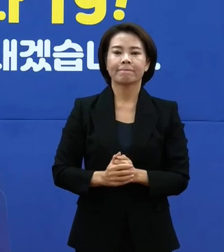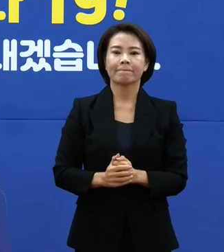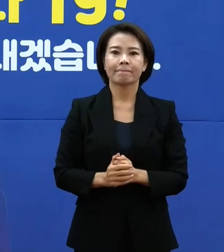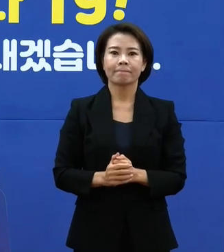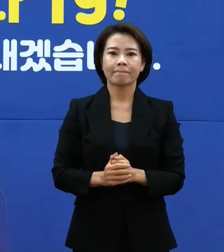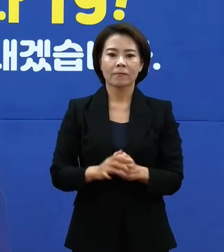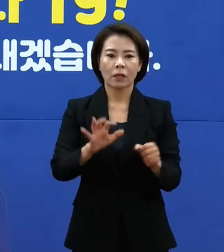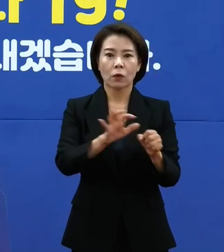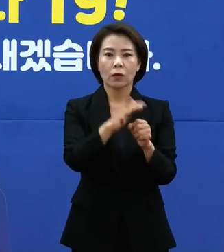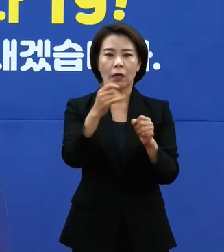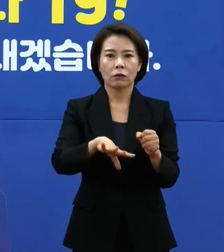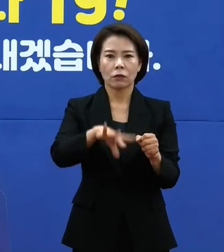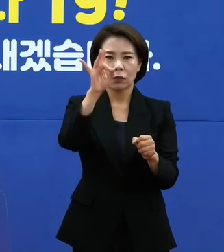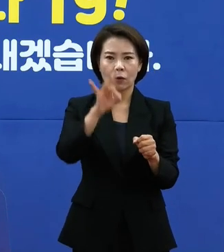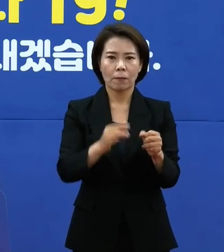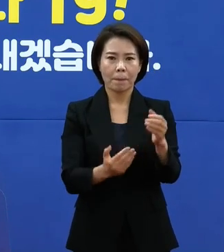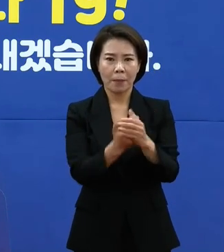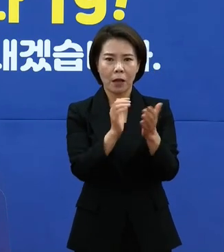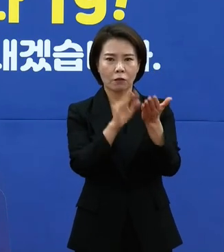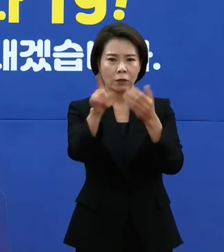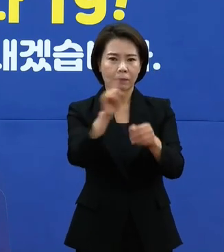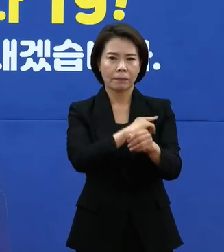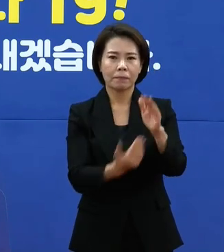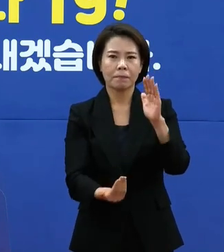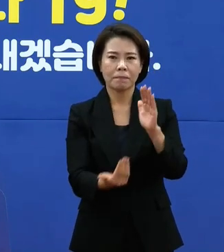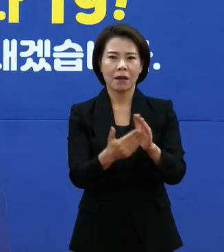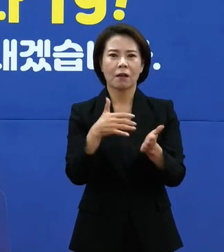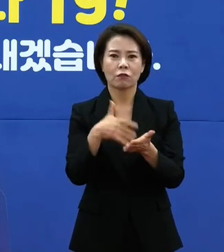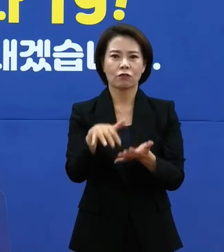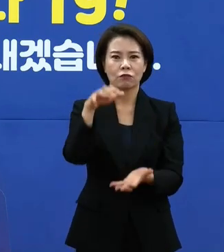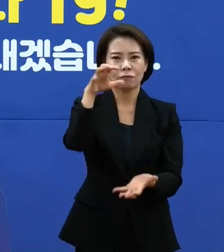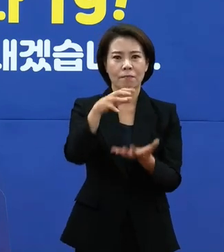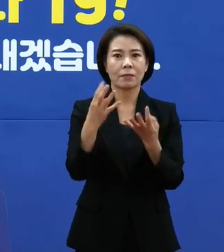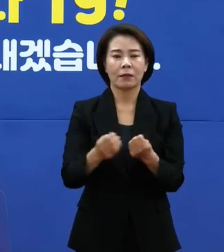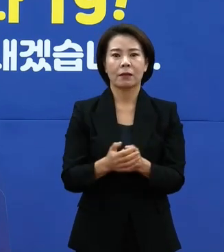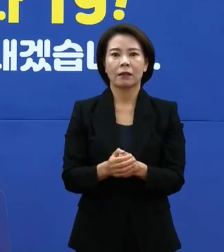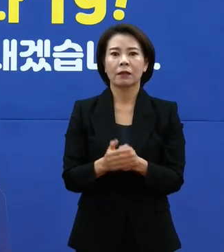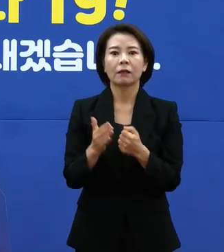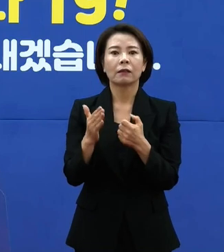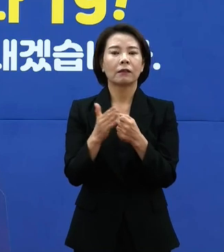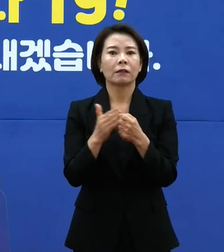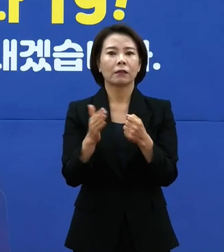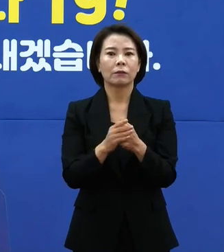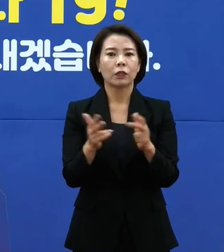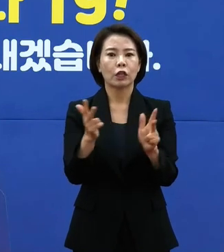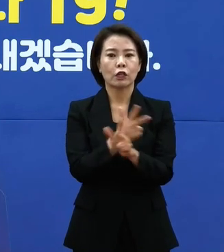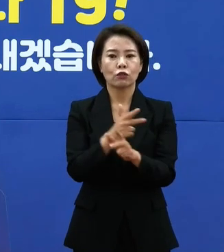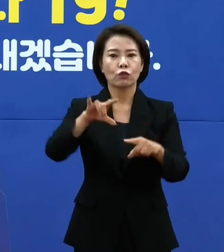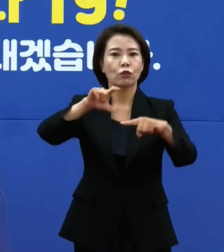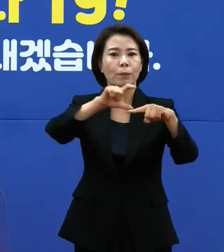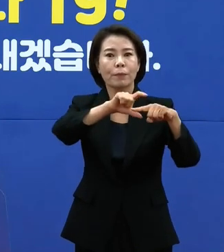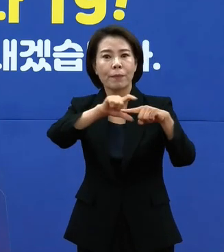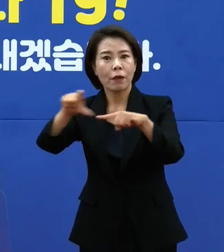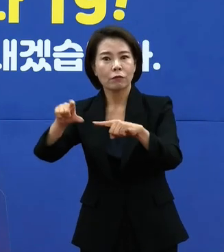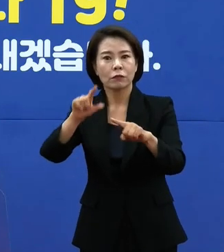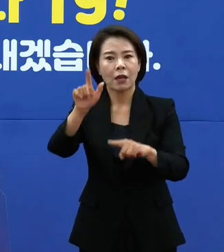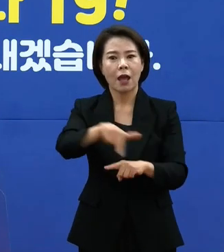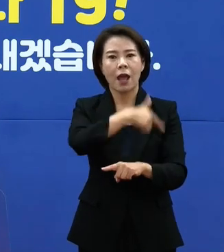따라서 코로나19 첫 확진자 발생 이후 최다 수치를 보였습니다. 그에 따라서 주평균 일일 확진자 수는